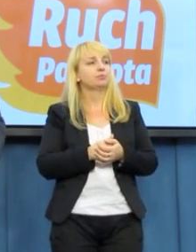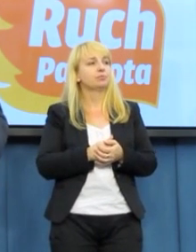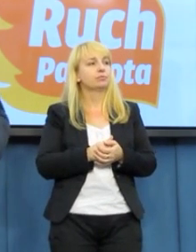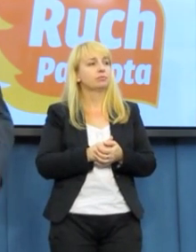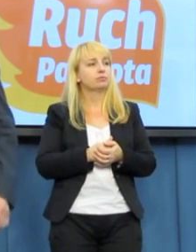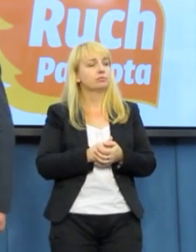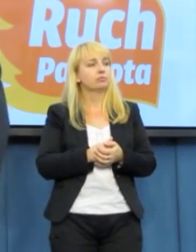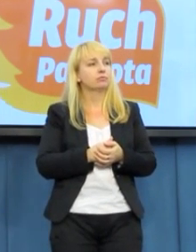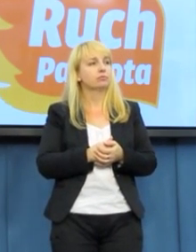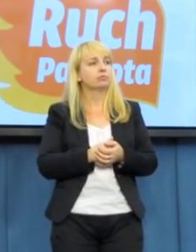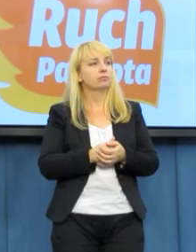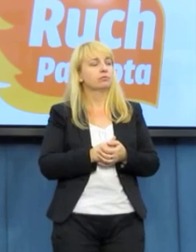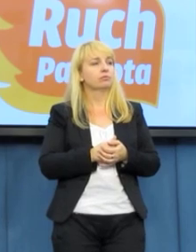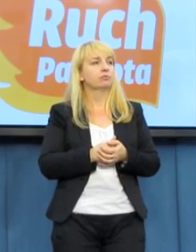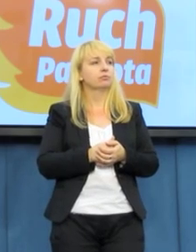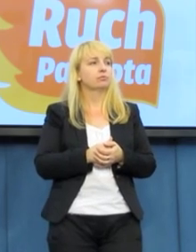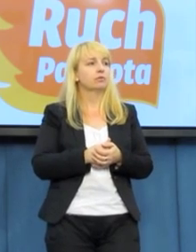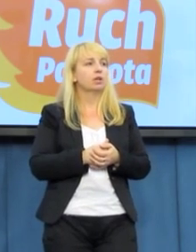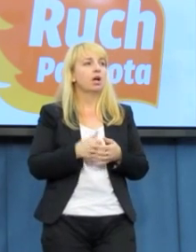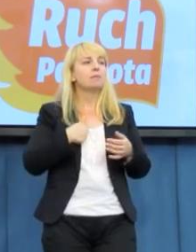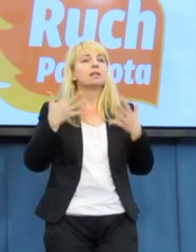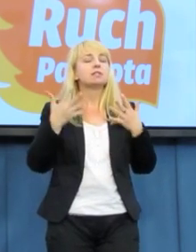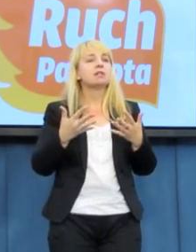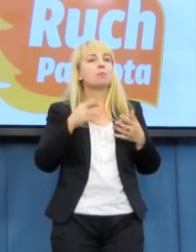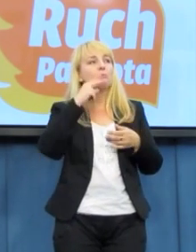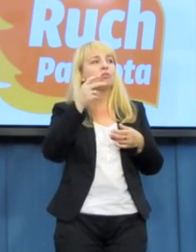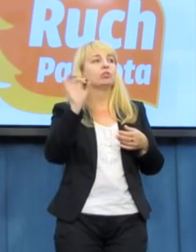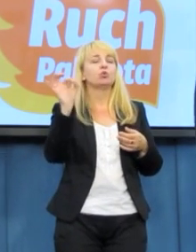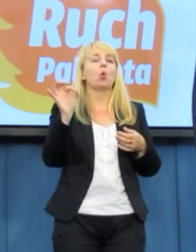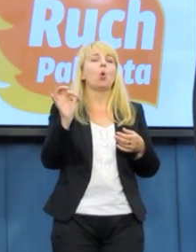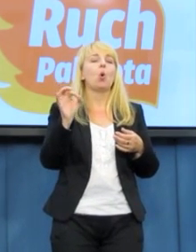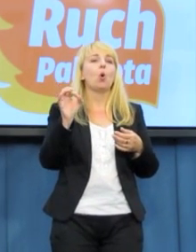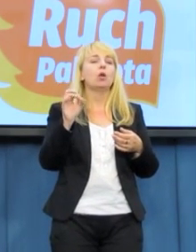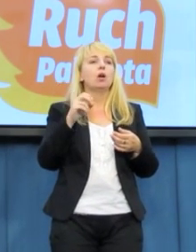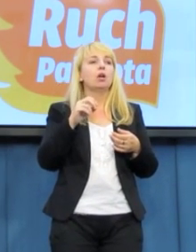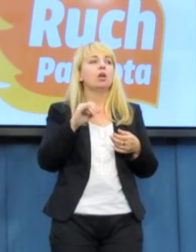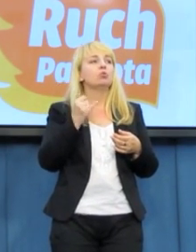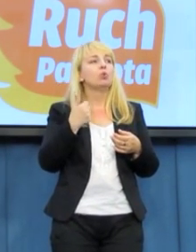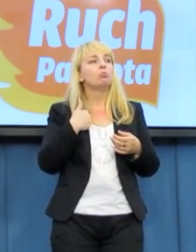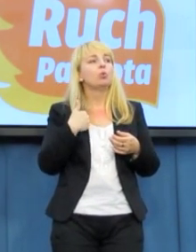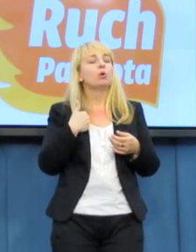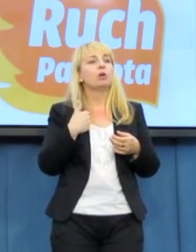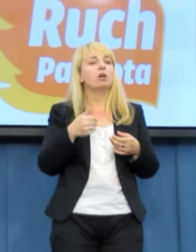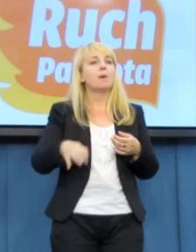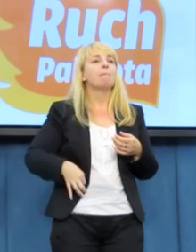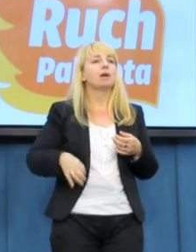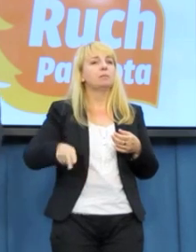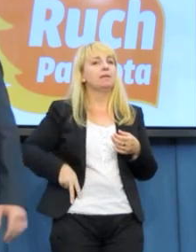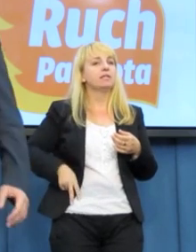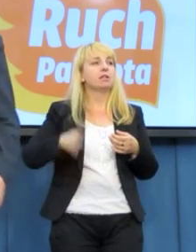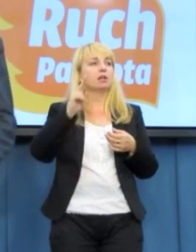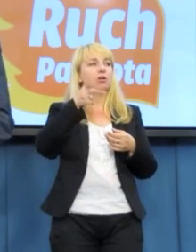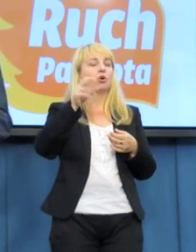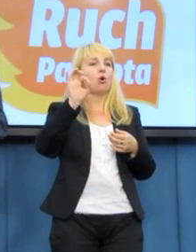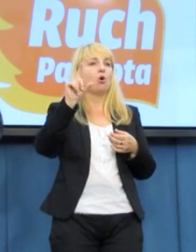tym bardziej, że użyliście właśnie taki zespół, o komentarz do wczorajszych słów pani marszałek sejmowy Kopacz pytana o wasz